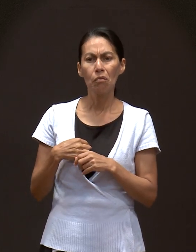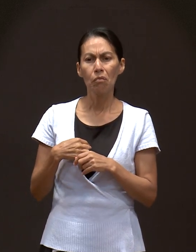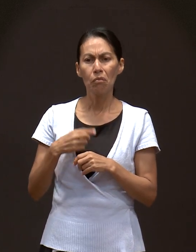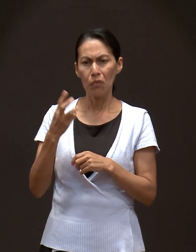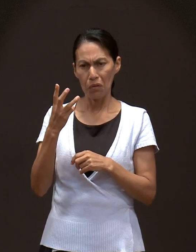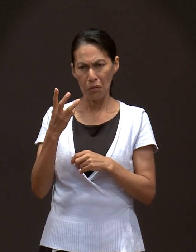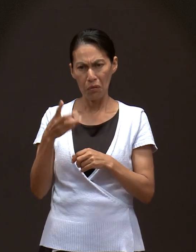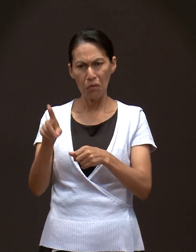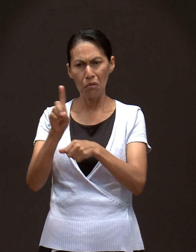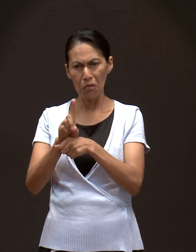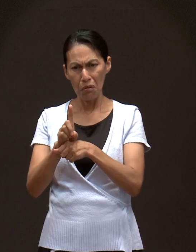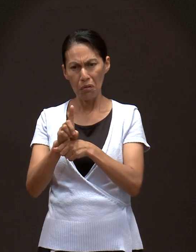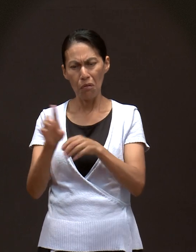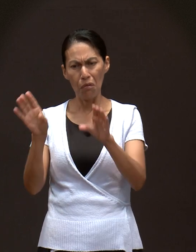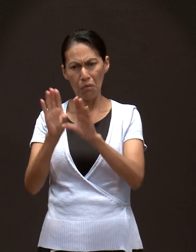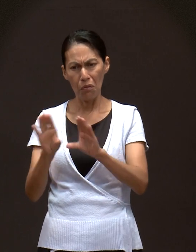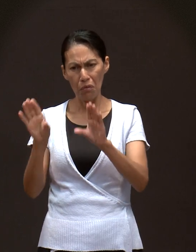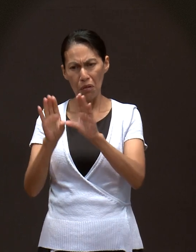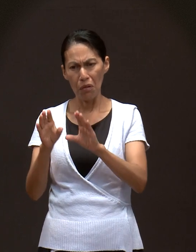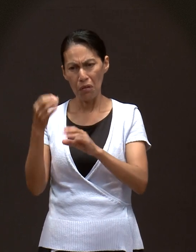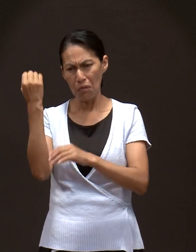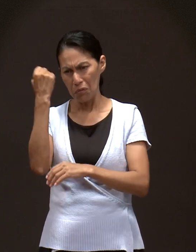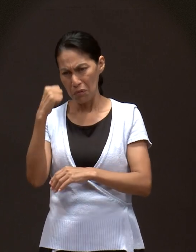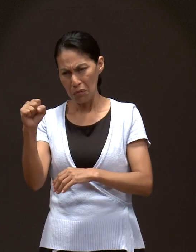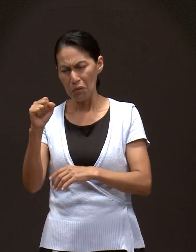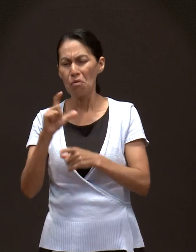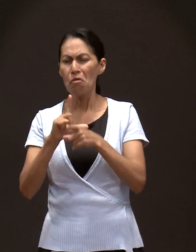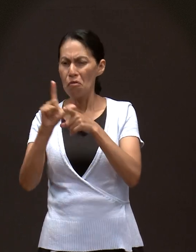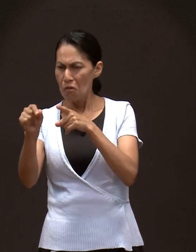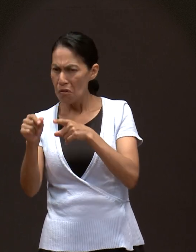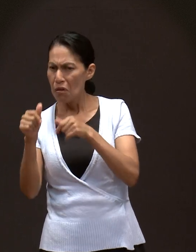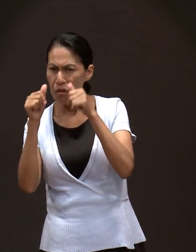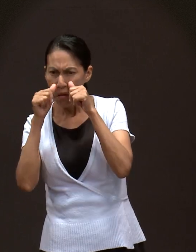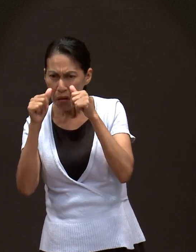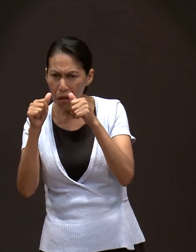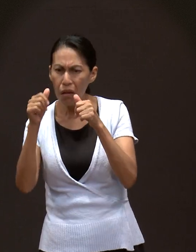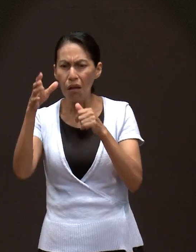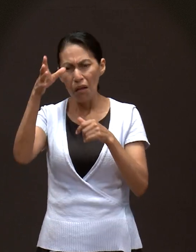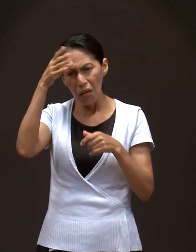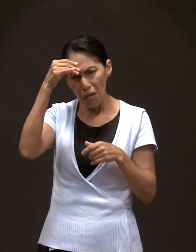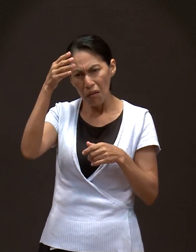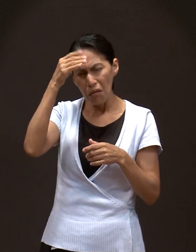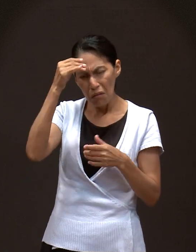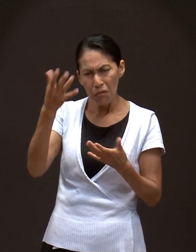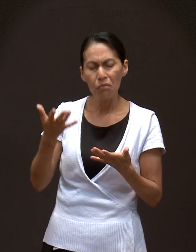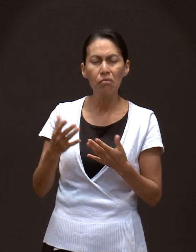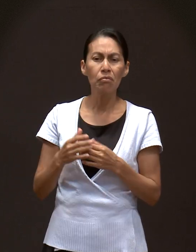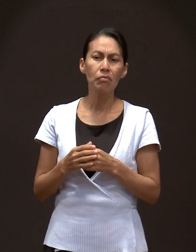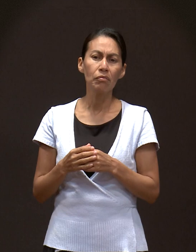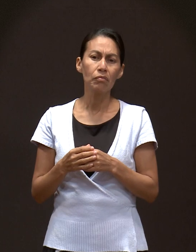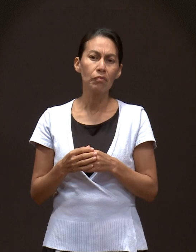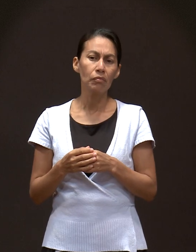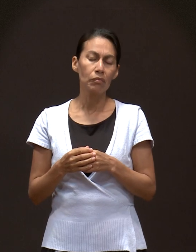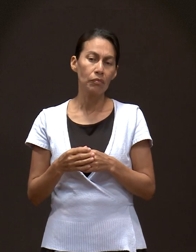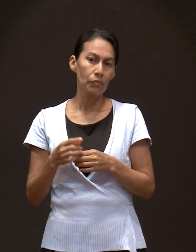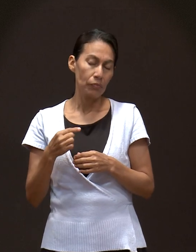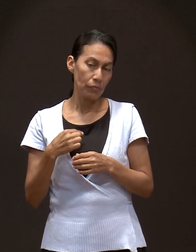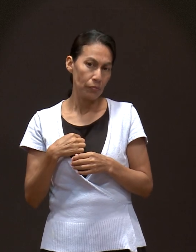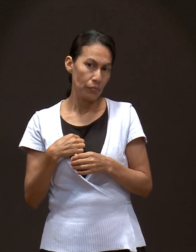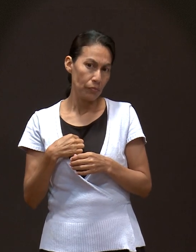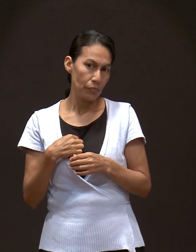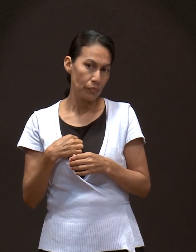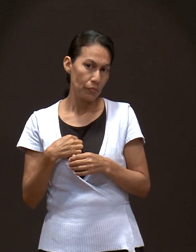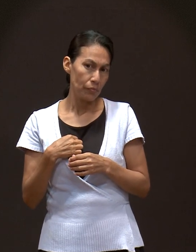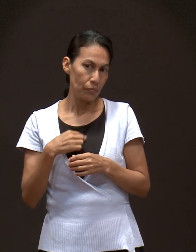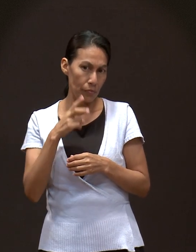Entonces, participé de los tres días, las jornadas de Colportaje, participé. Y en ese, pues, que yo estaba participando,